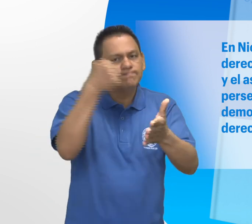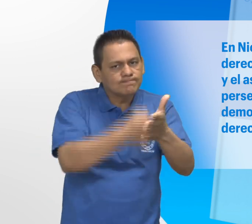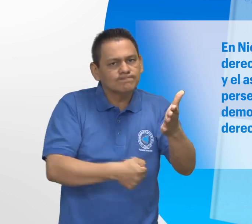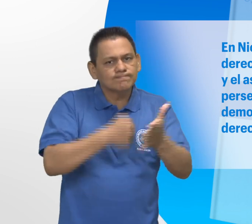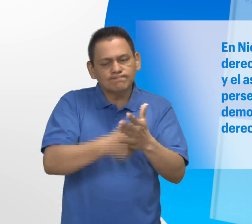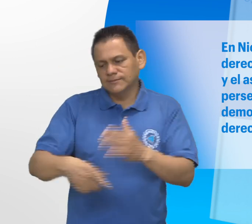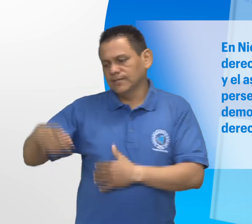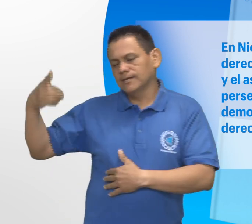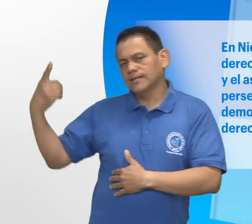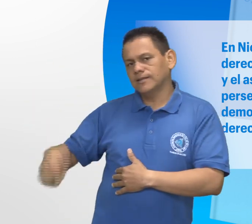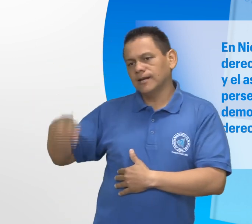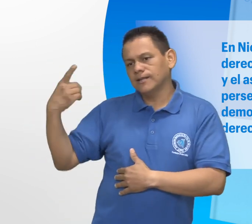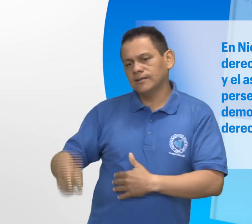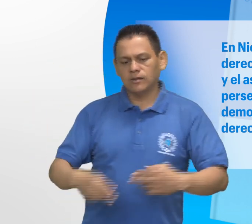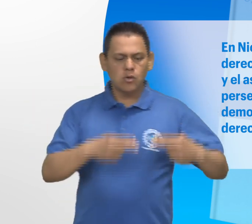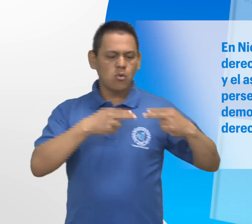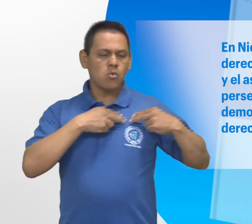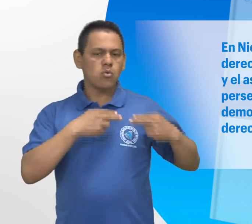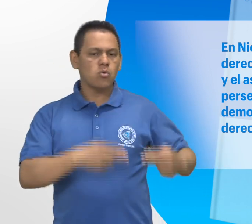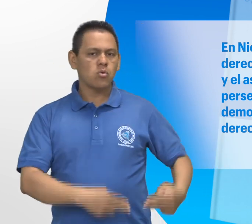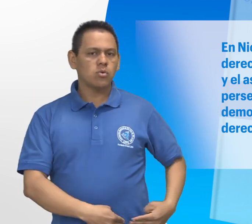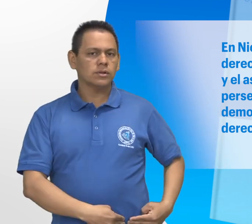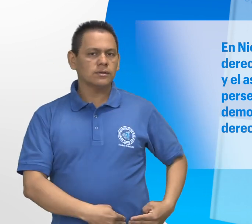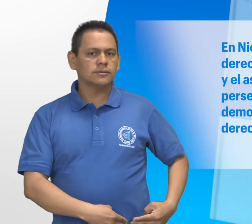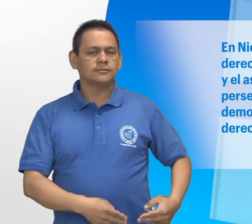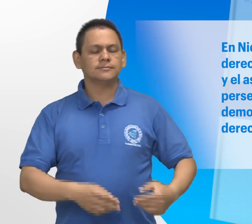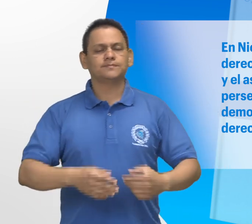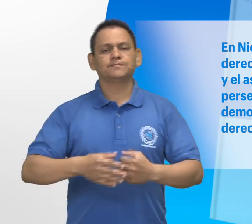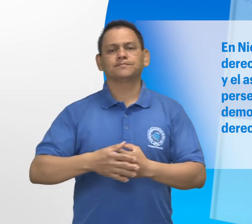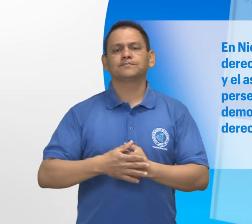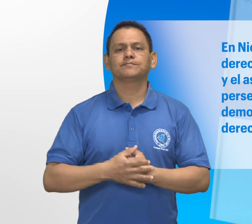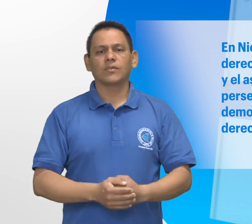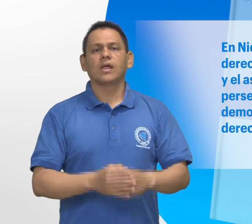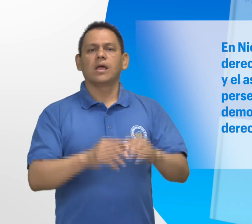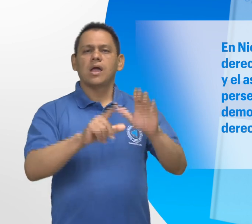democracia, la paz, la justicia y los derechos humanos.